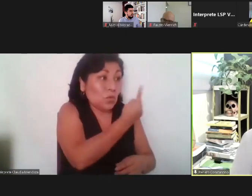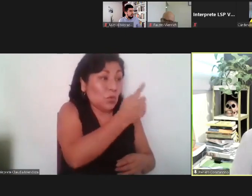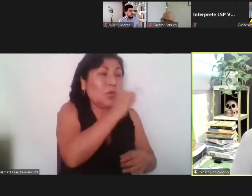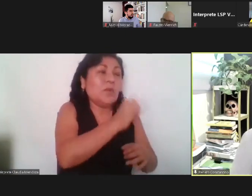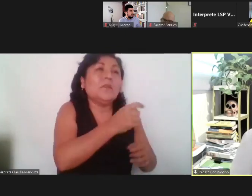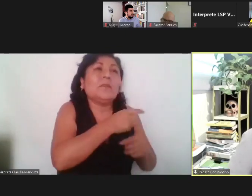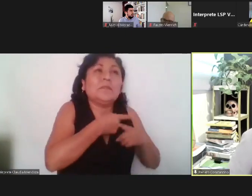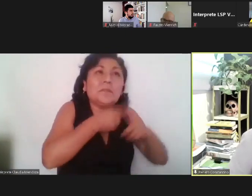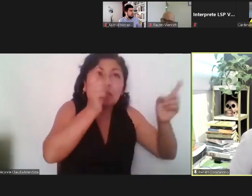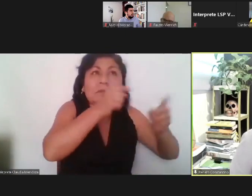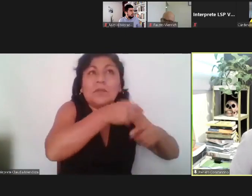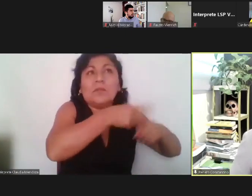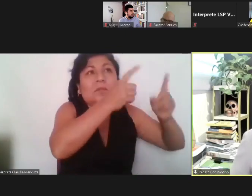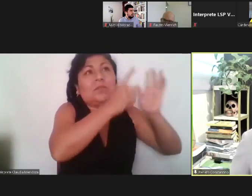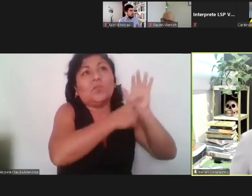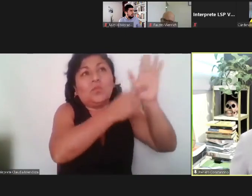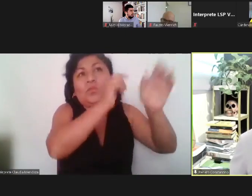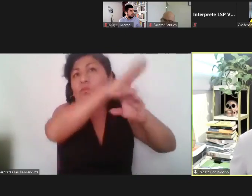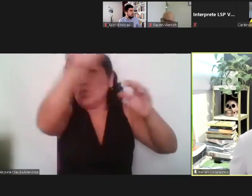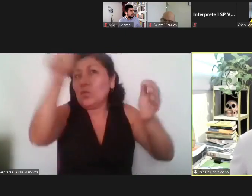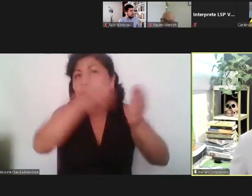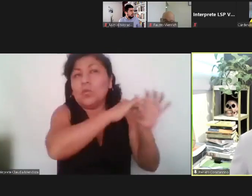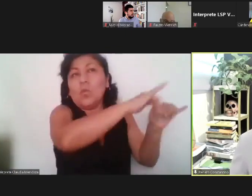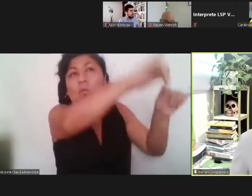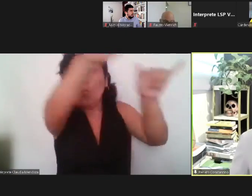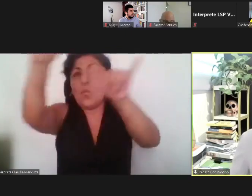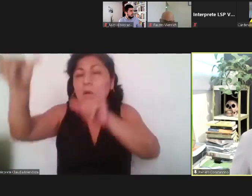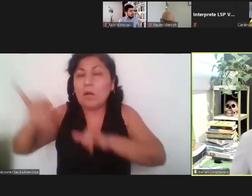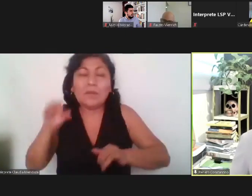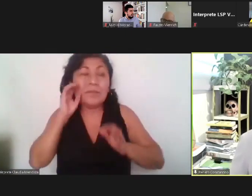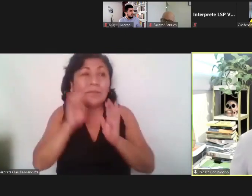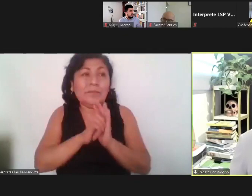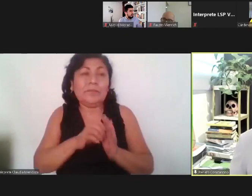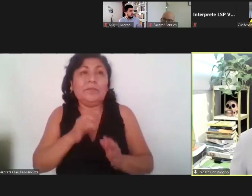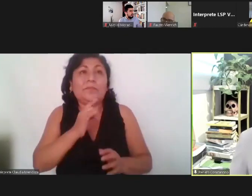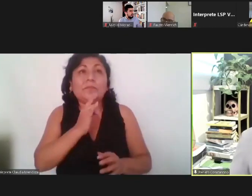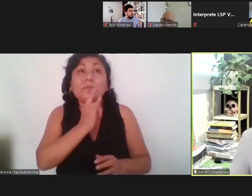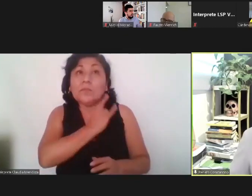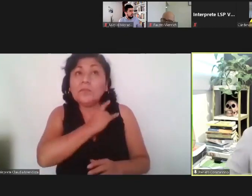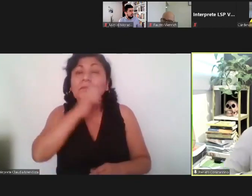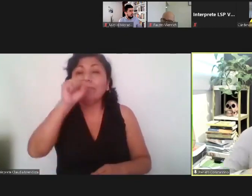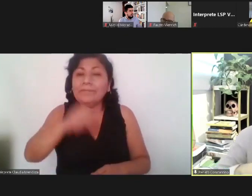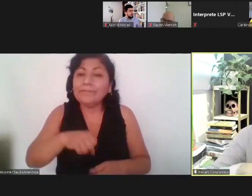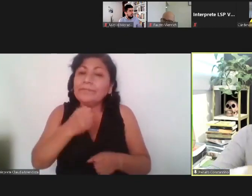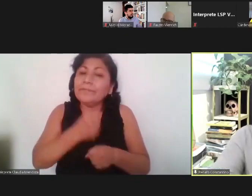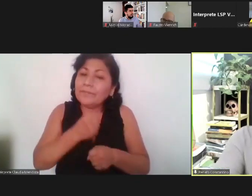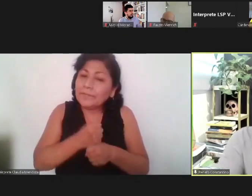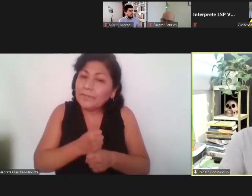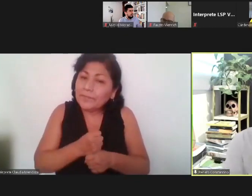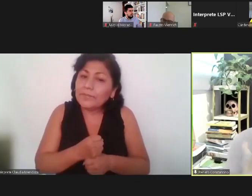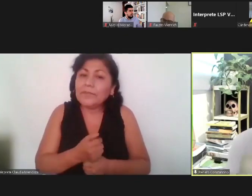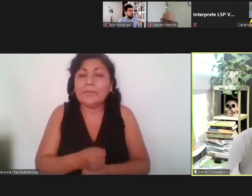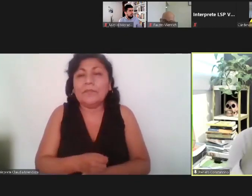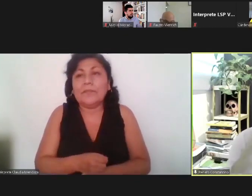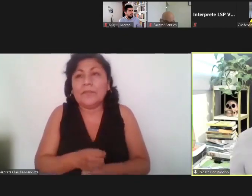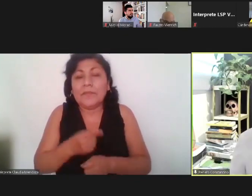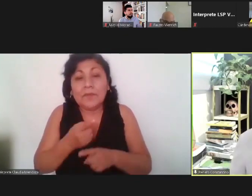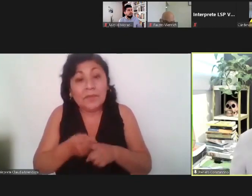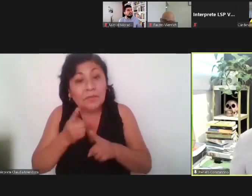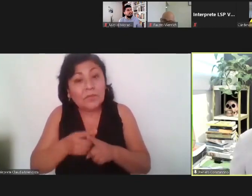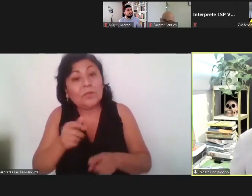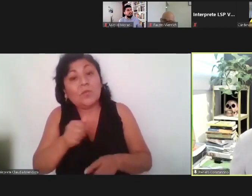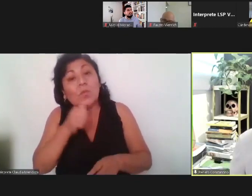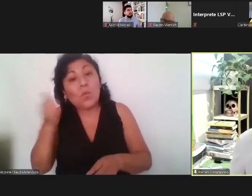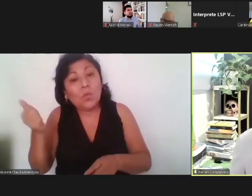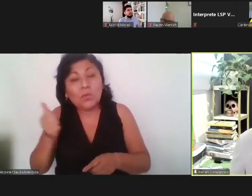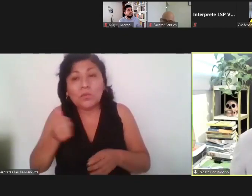digo, en los casos de las universidades, muchas han trabajado con la idea de u otro procedimiento específico. Algunas